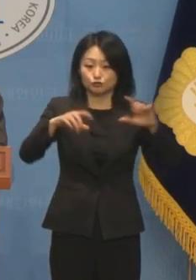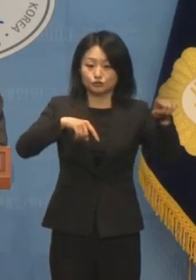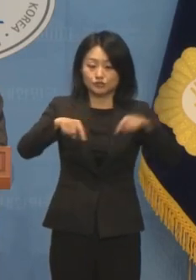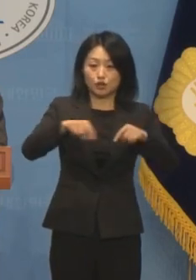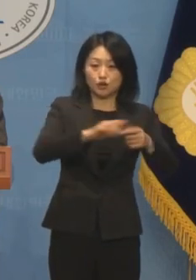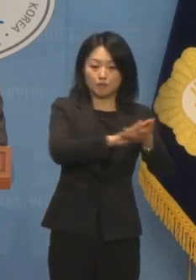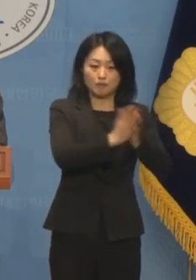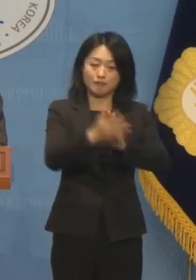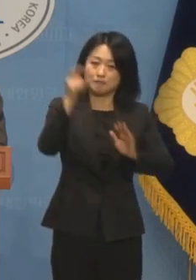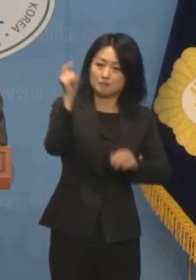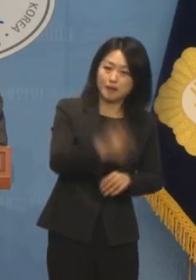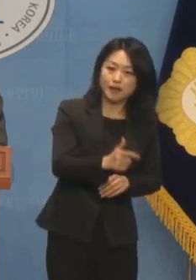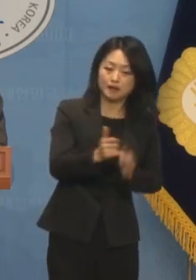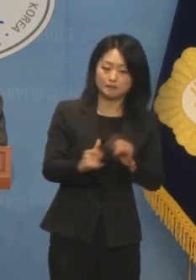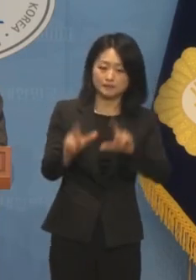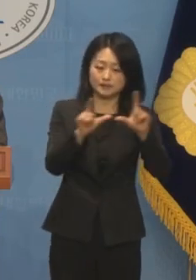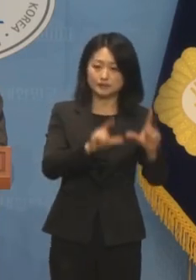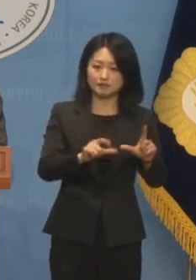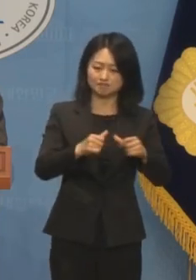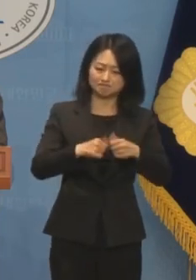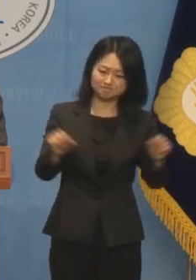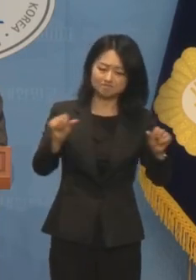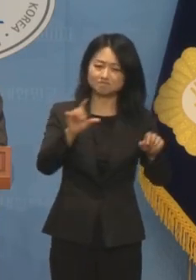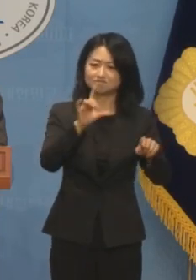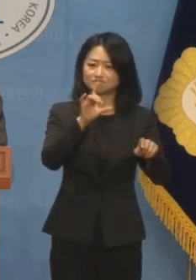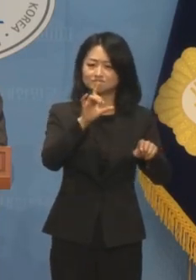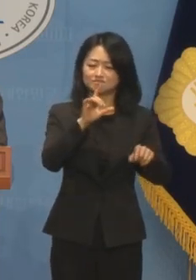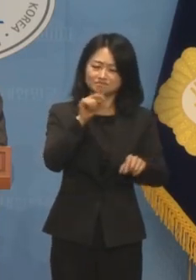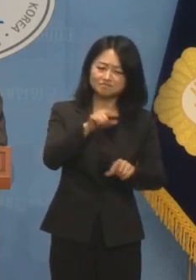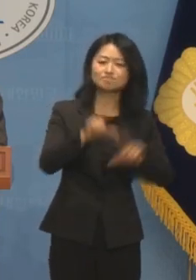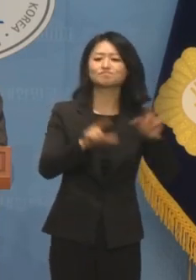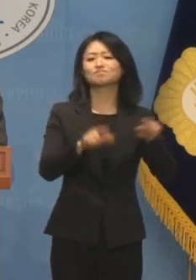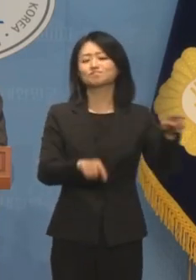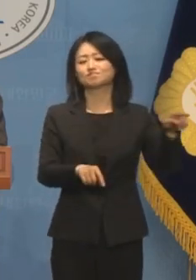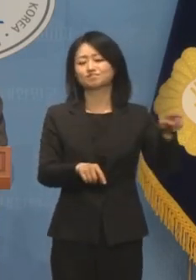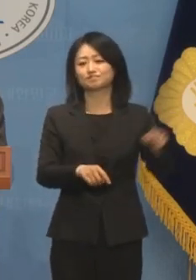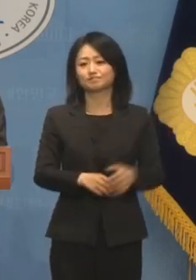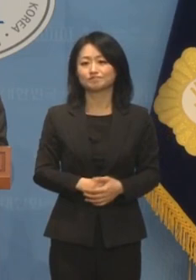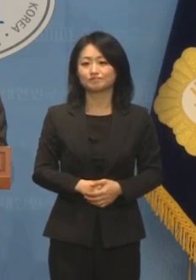변화도 없이 민생이 풀리기를 바라는 것은 어불성설입니다.